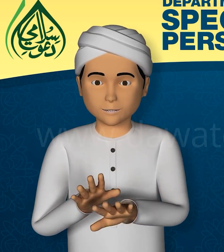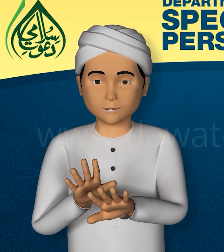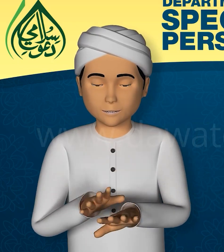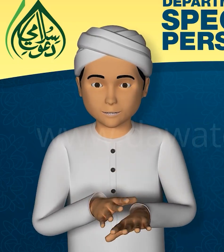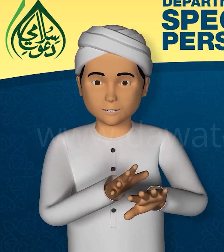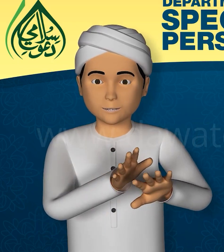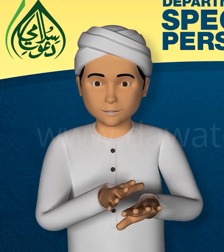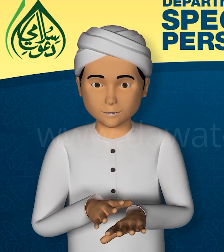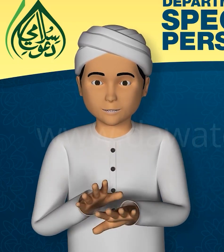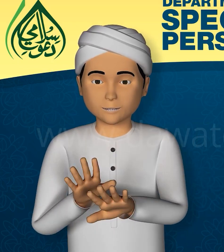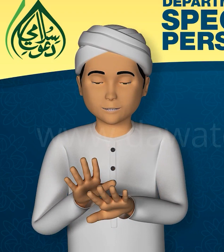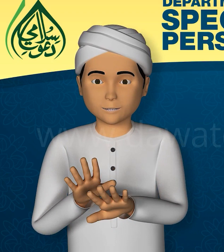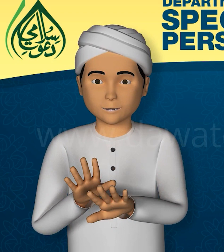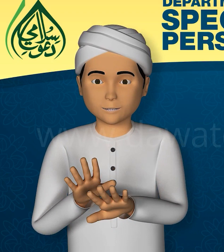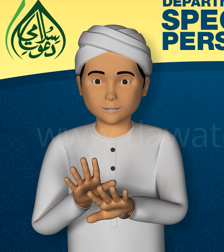जुलूस